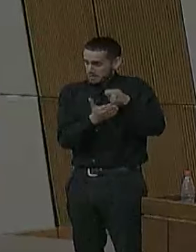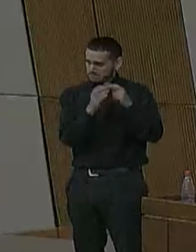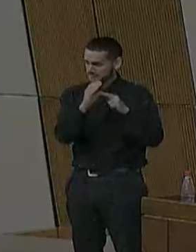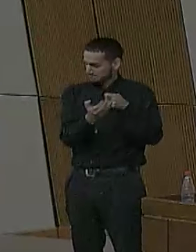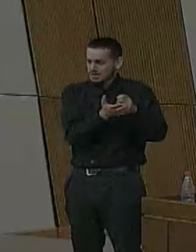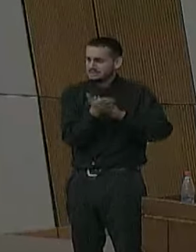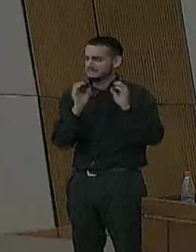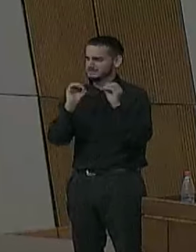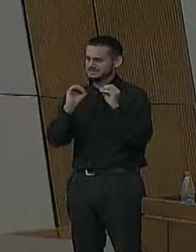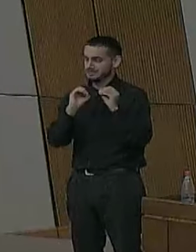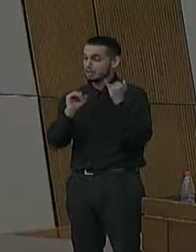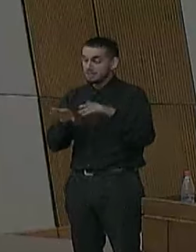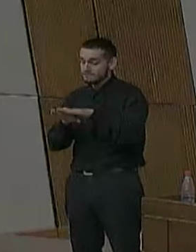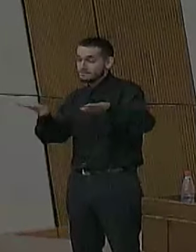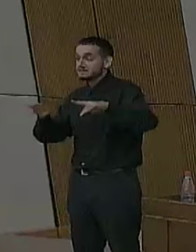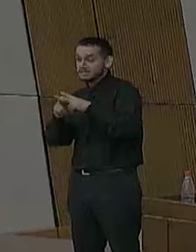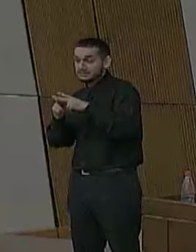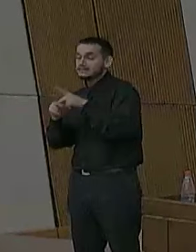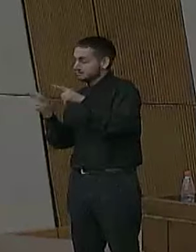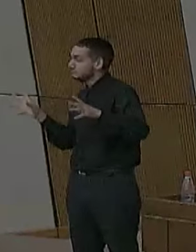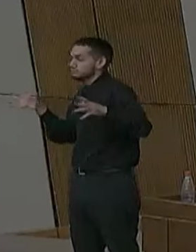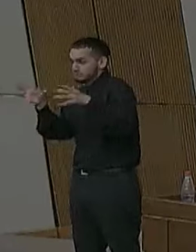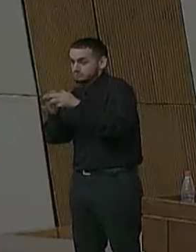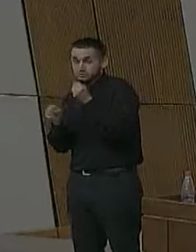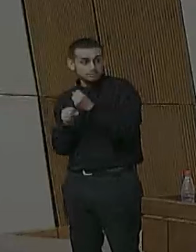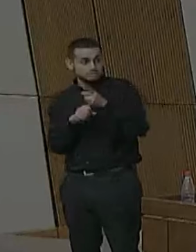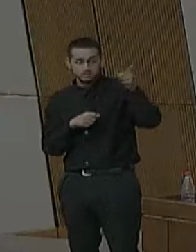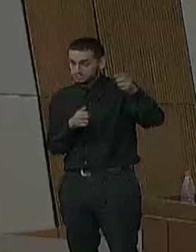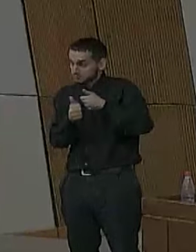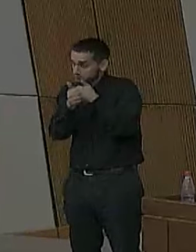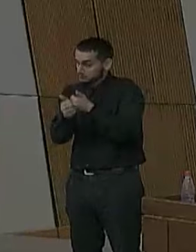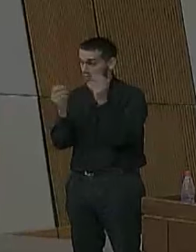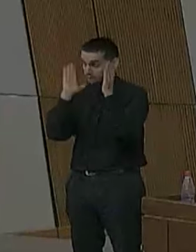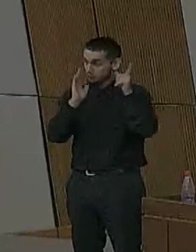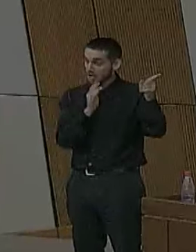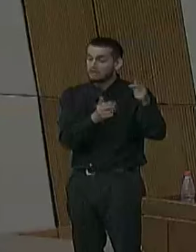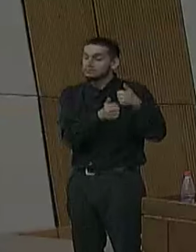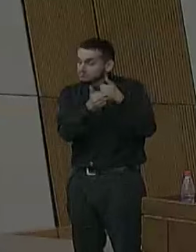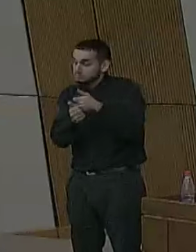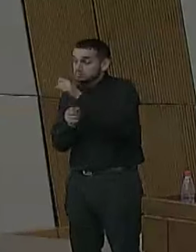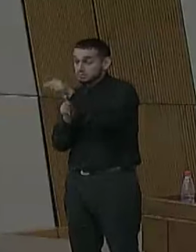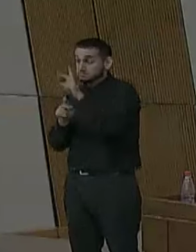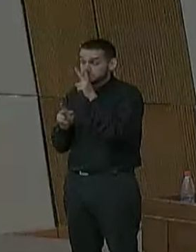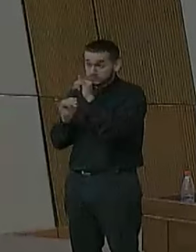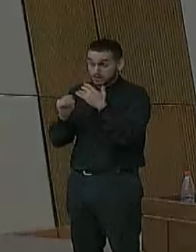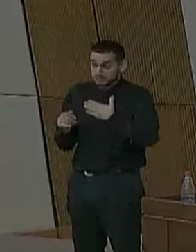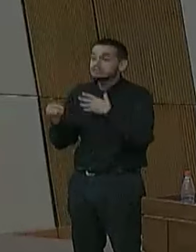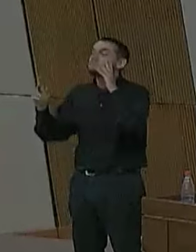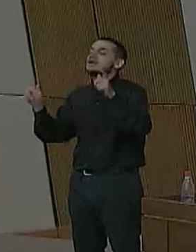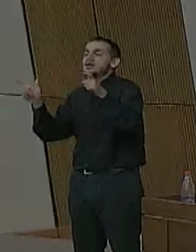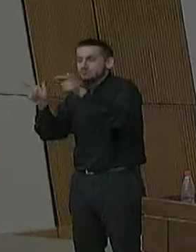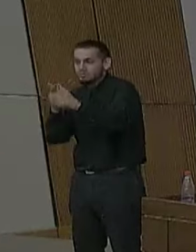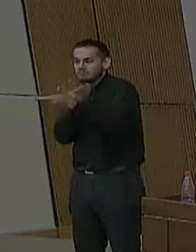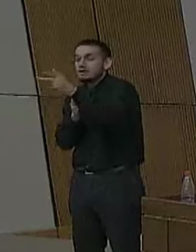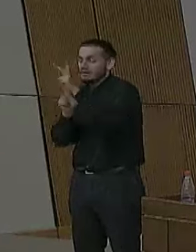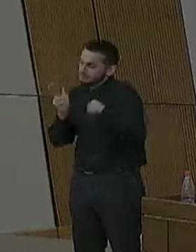estar acompañando con el equipo de asesores jurídicos de BOGA para que desde sociedad civil y organismo y entidad del